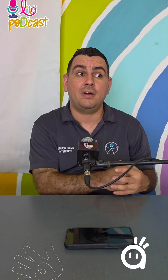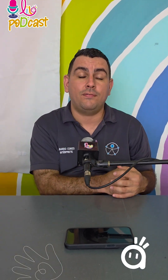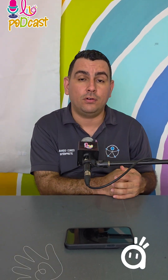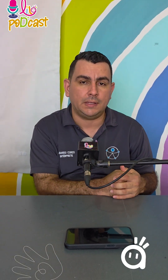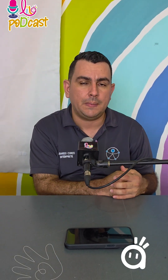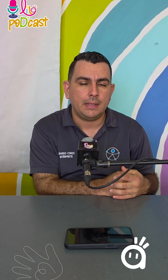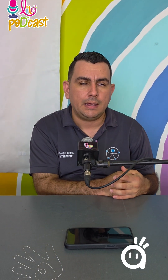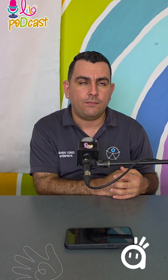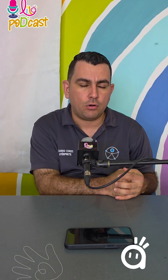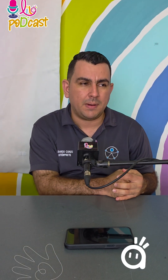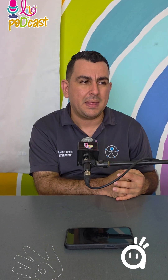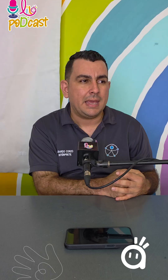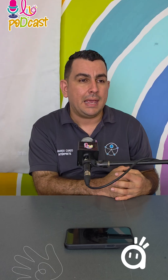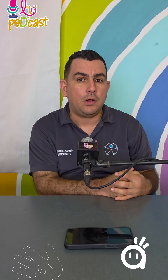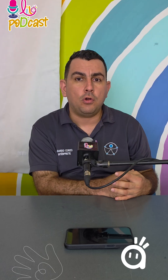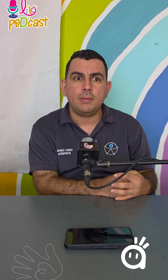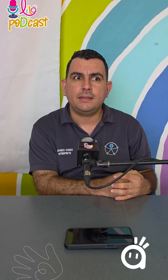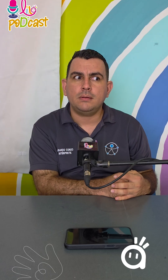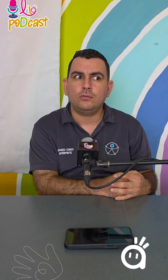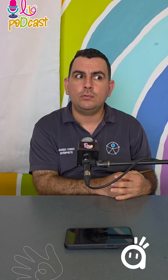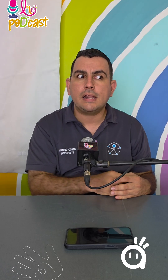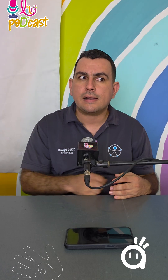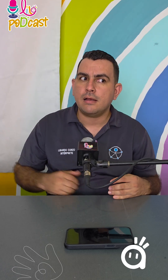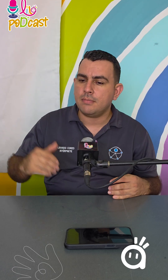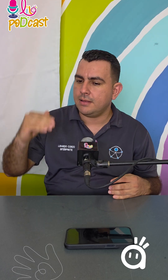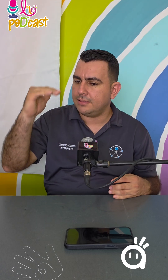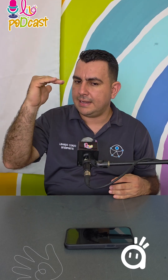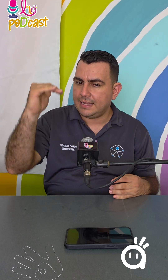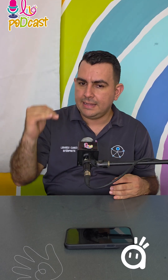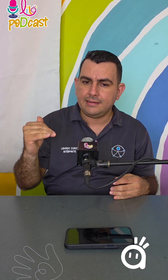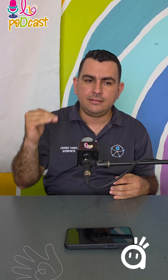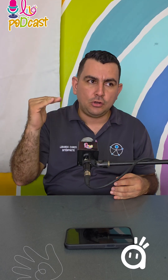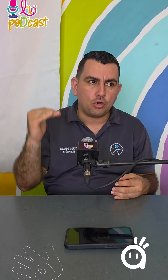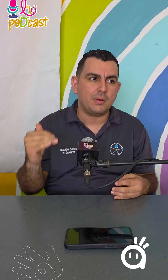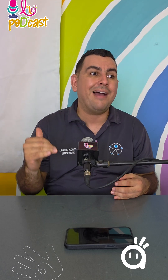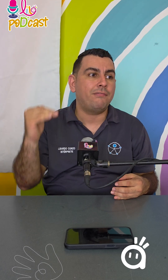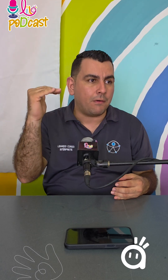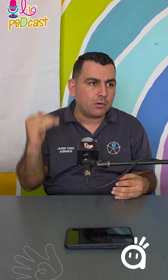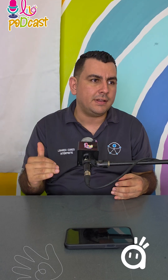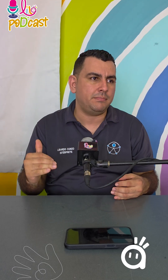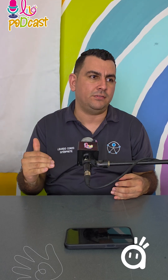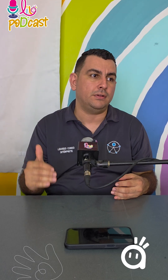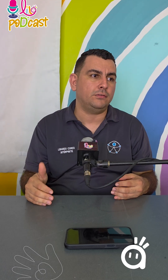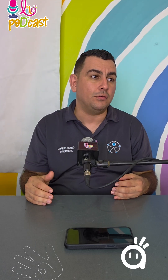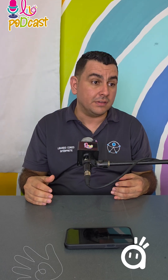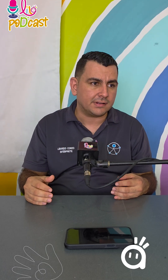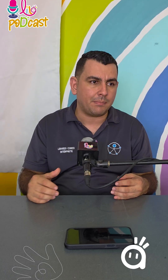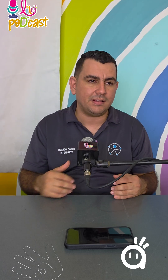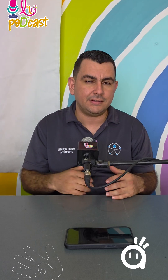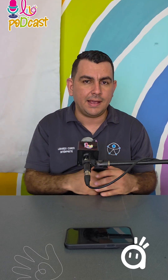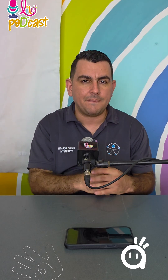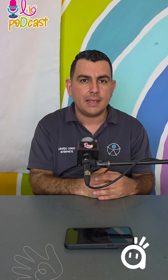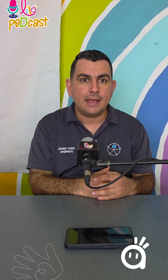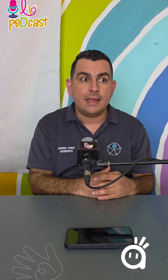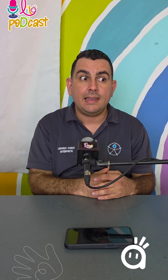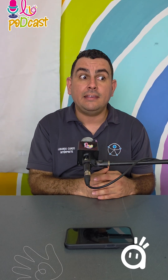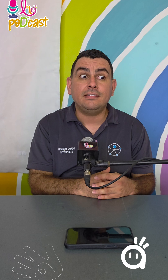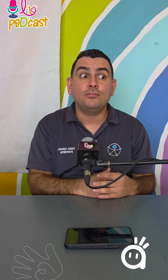tomar forma. En Colombia tenemos una rama de leyes y normas a favor de las personas con discapacidad. Las